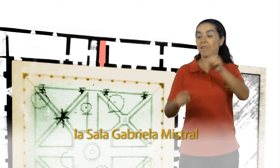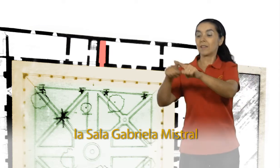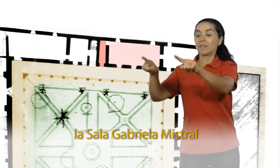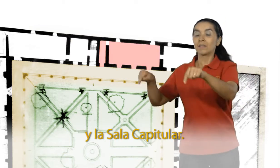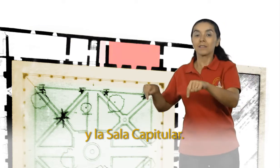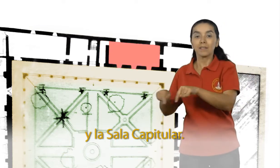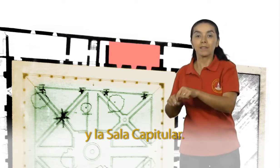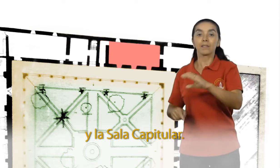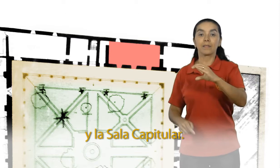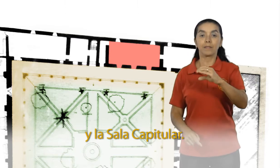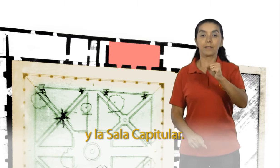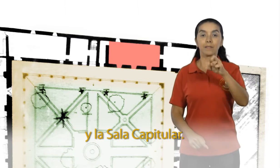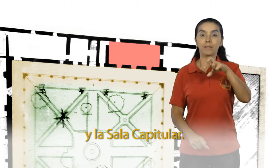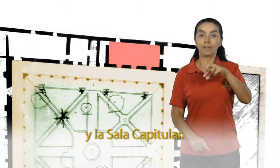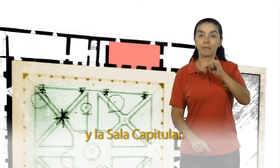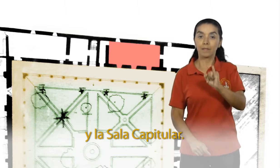y la Sala Capitular.